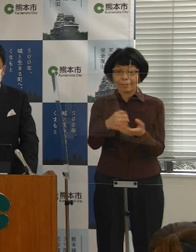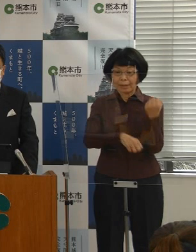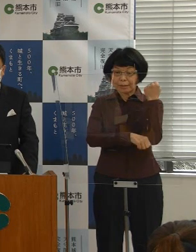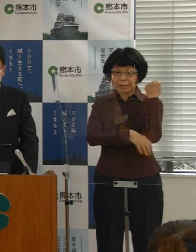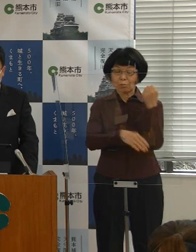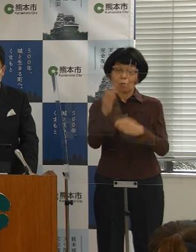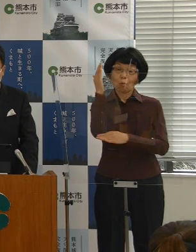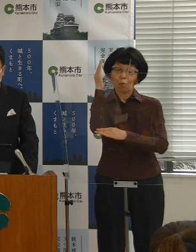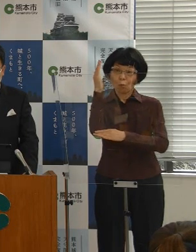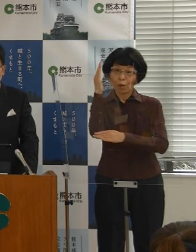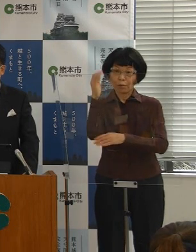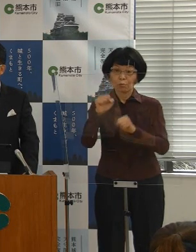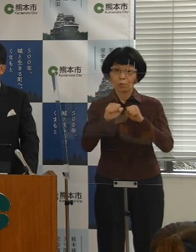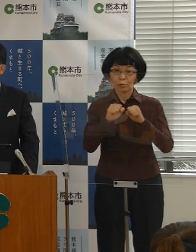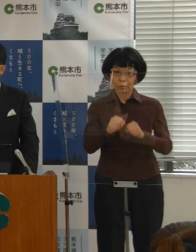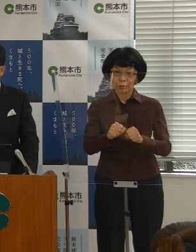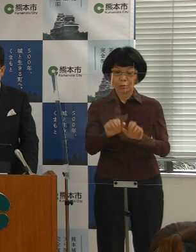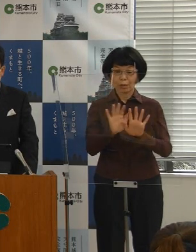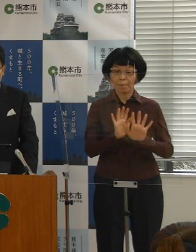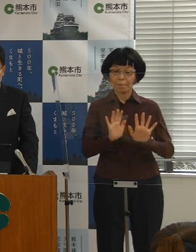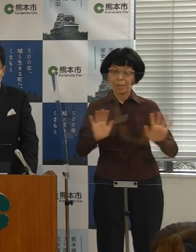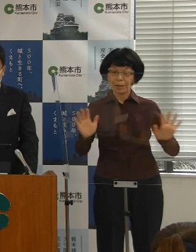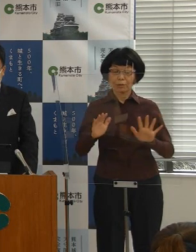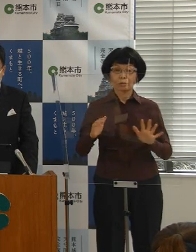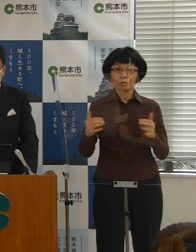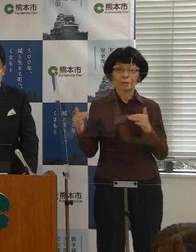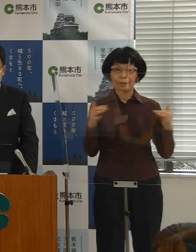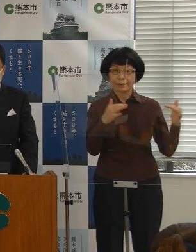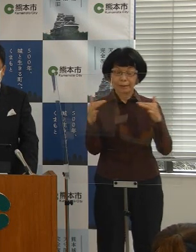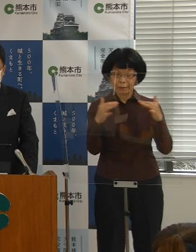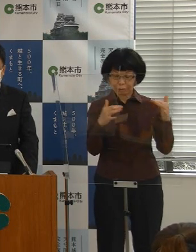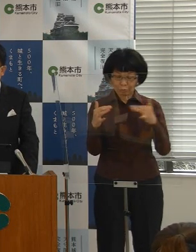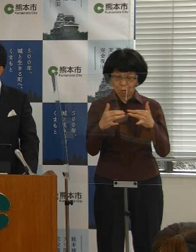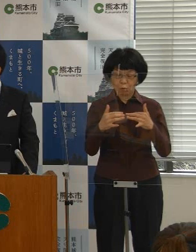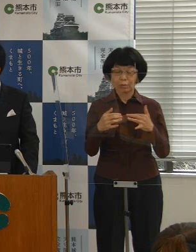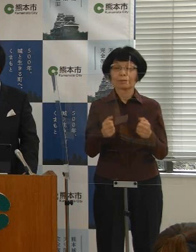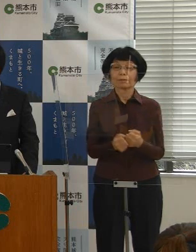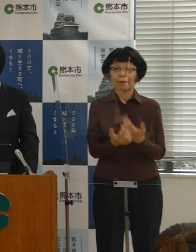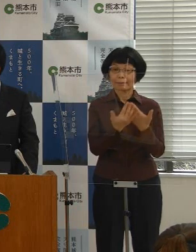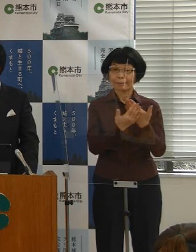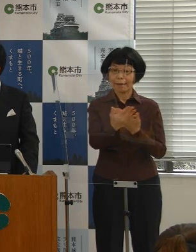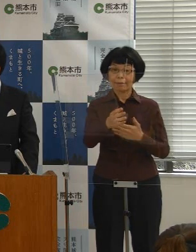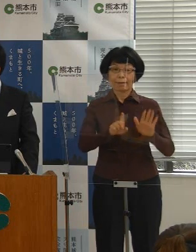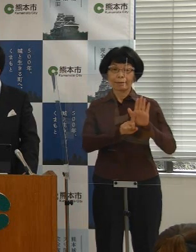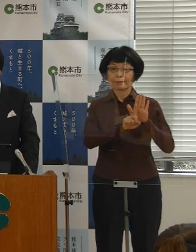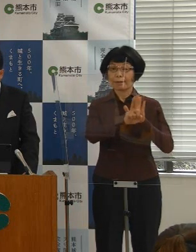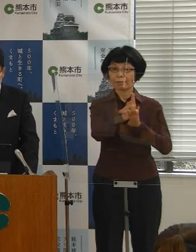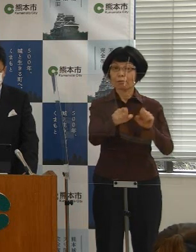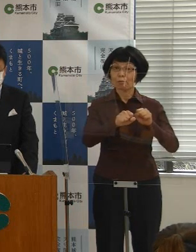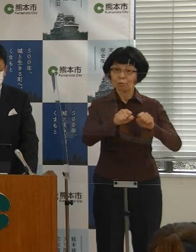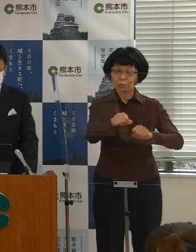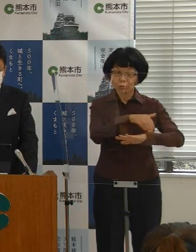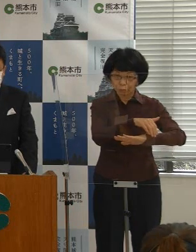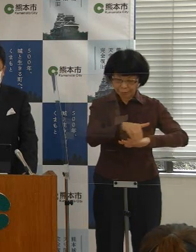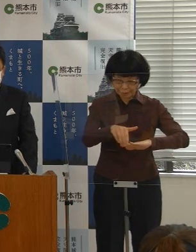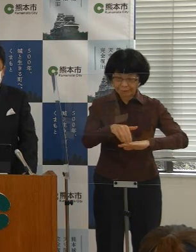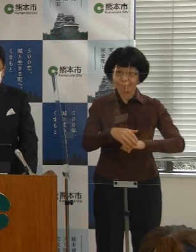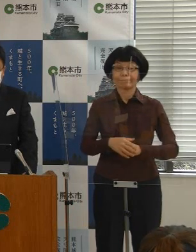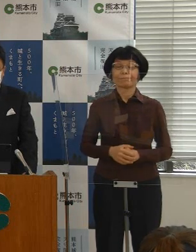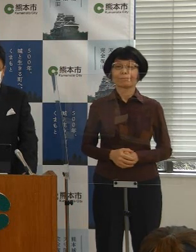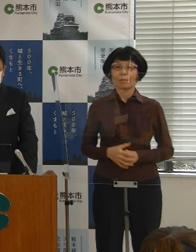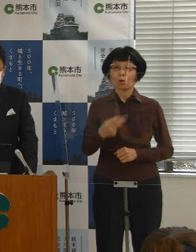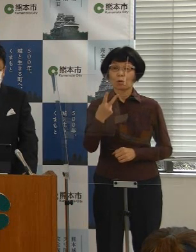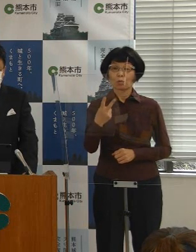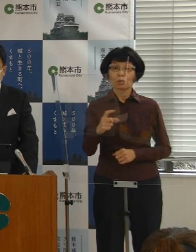た後にパネルディスカッション大会宣言などを予定をしております。2日目